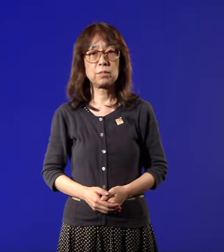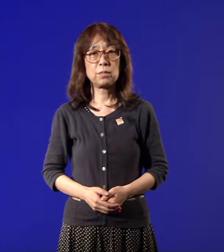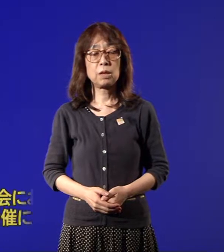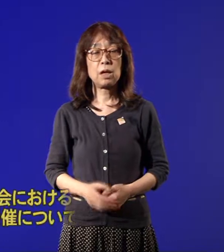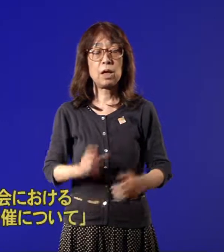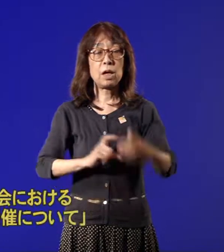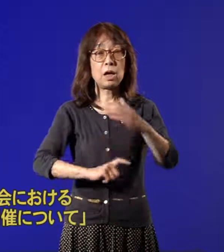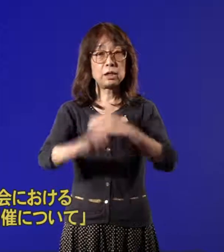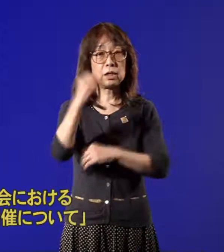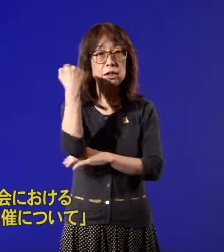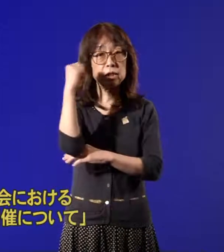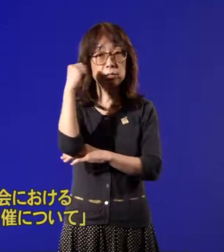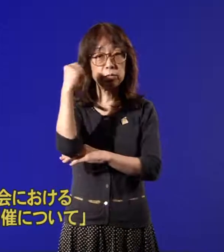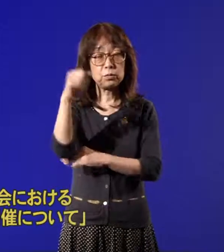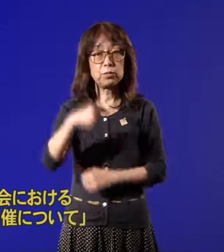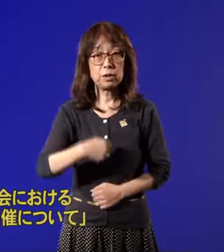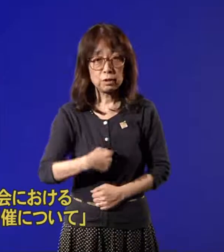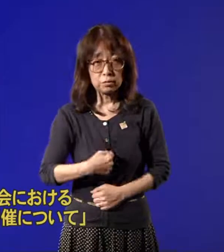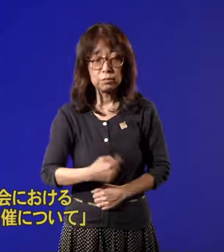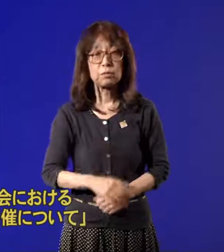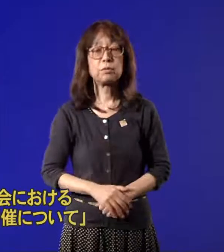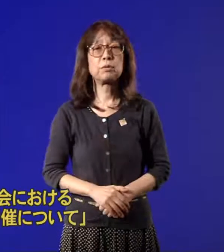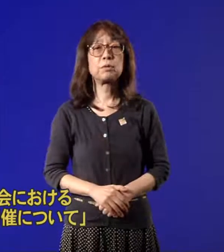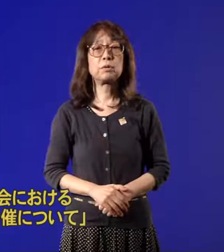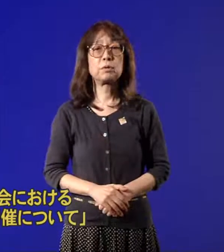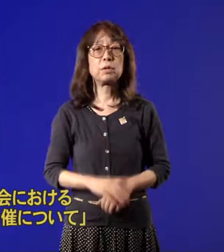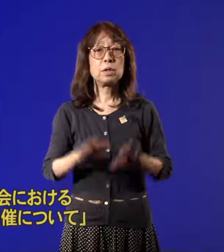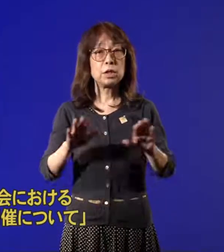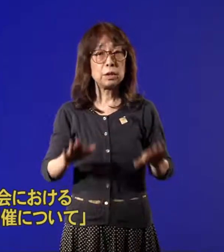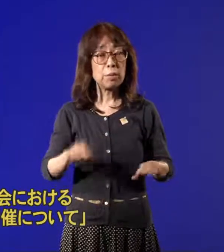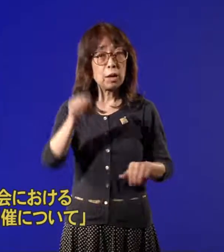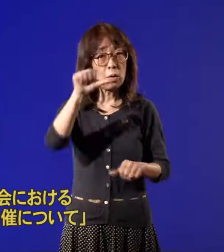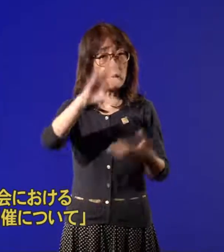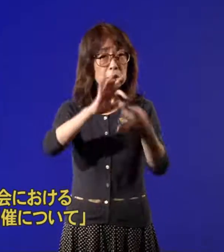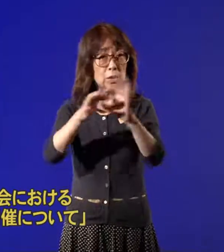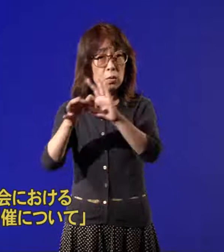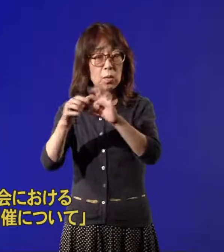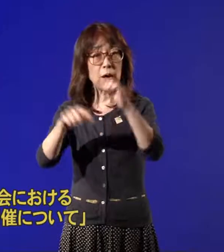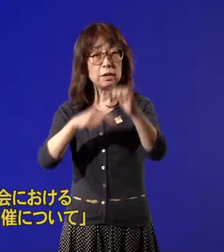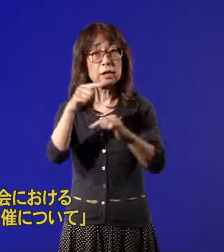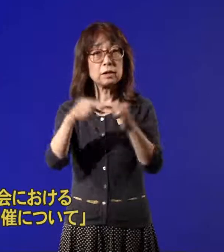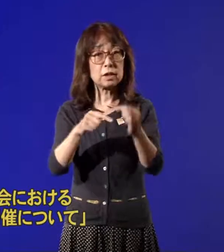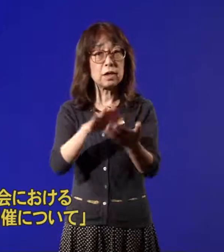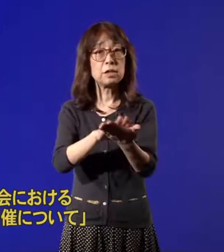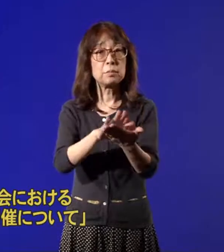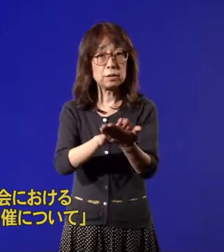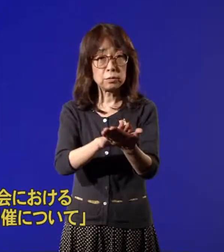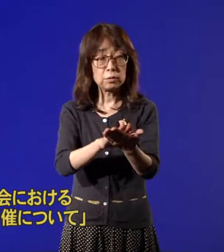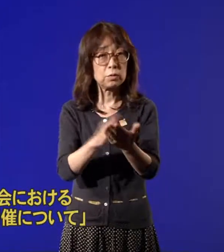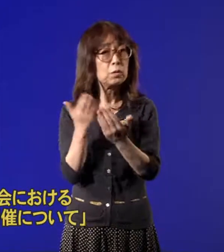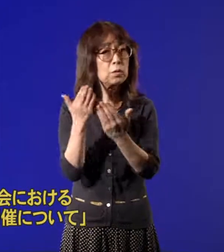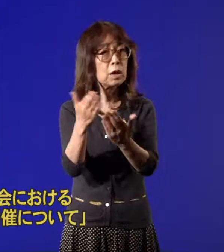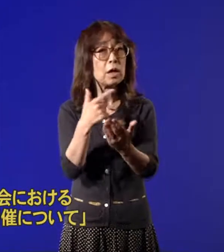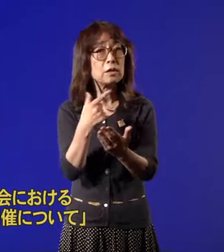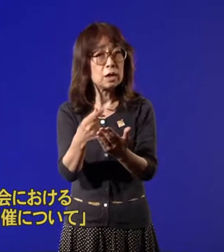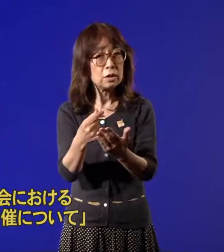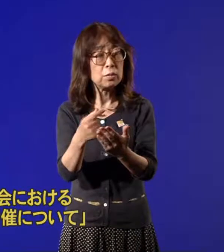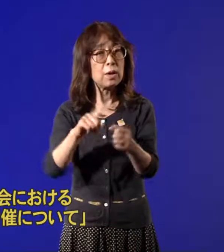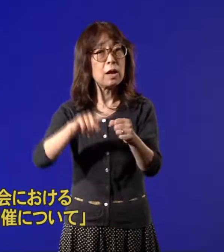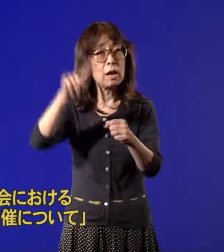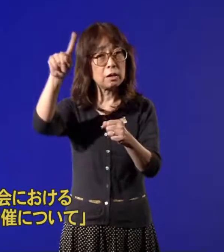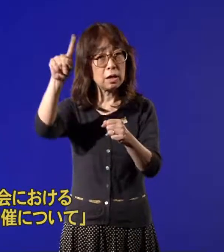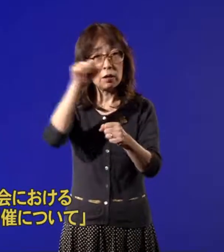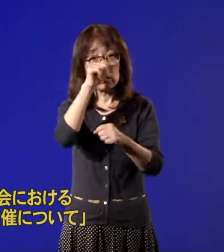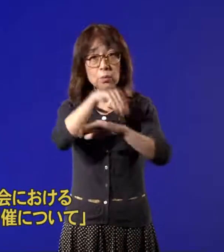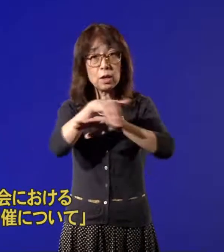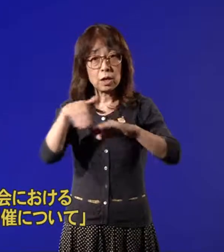朝日新聞の吉川紀と申します。はい、今五輪の話が出たんですが、はい、伺いたのは来年の、まあ、来年に予